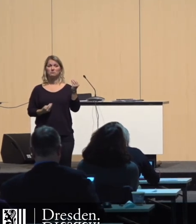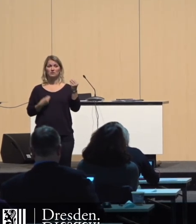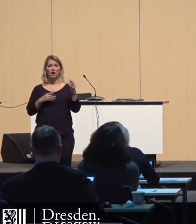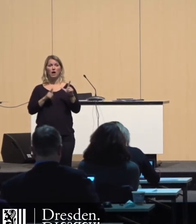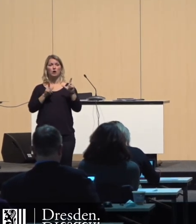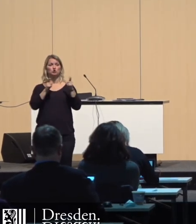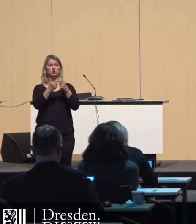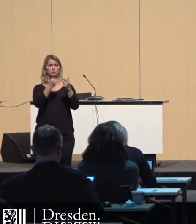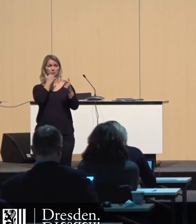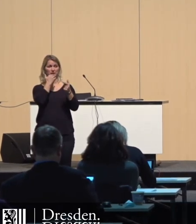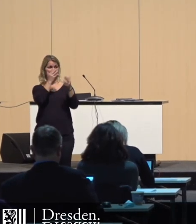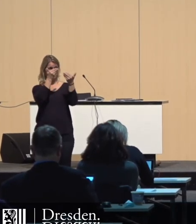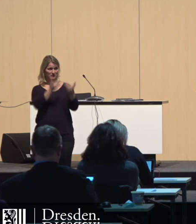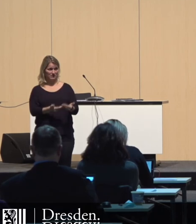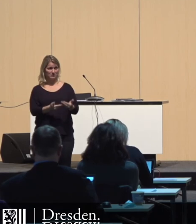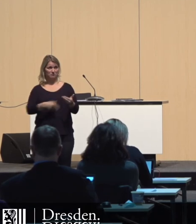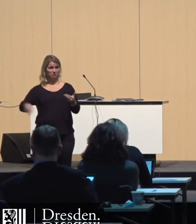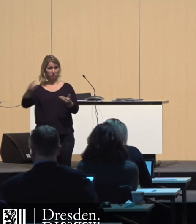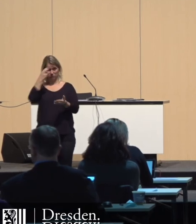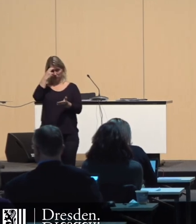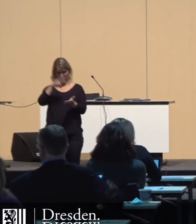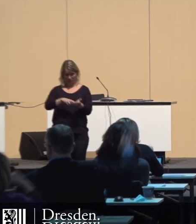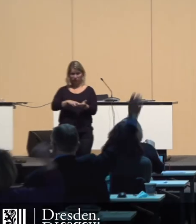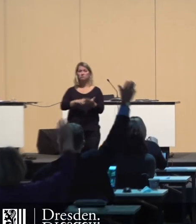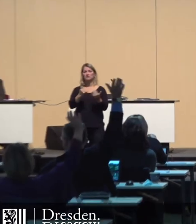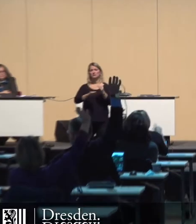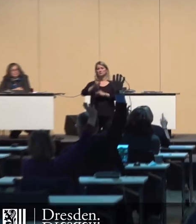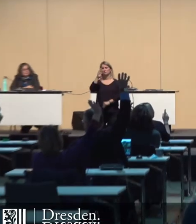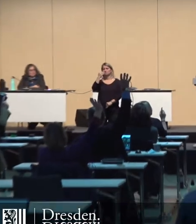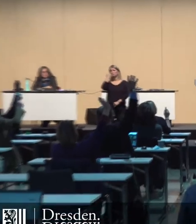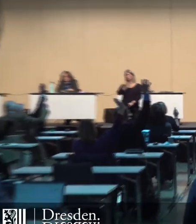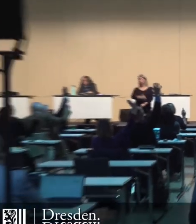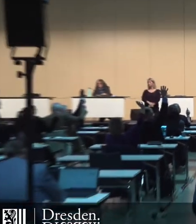seine Zustimmung geben möchte, den bitte ich jetzt um das Stimmzeichen.